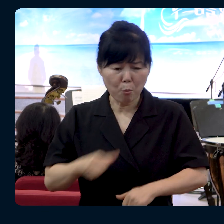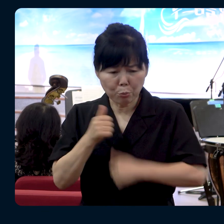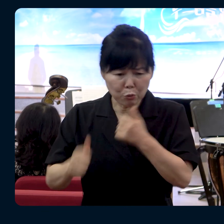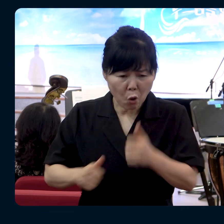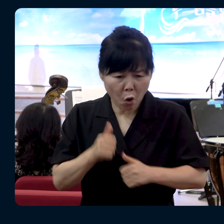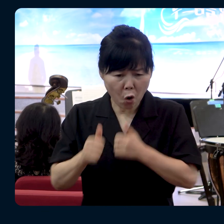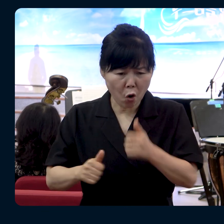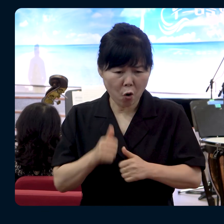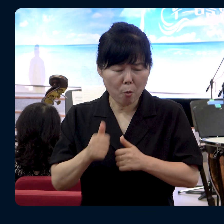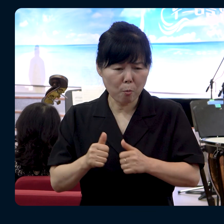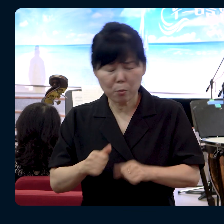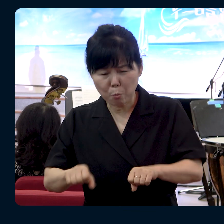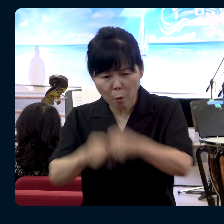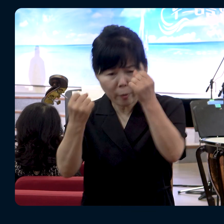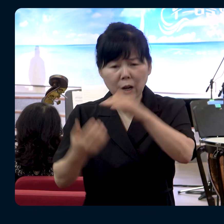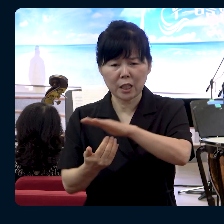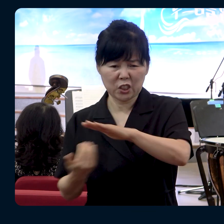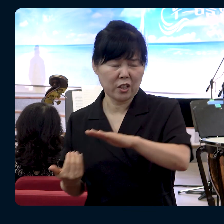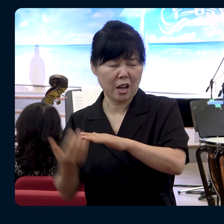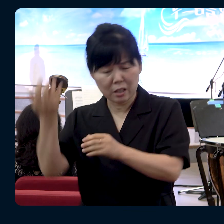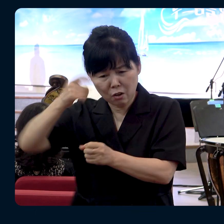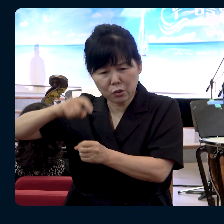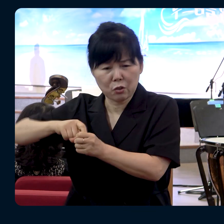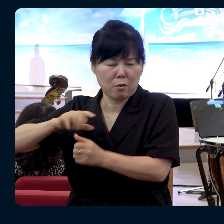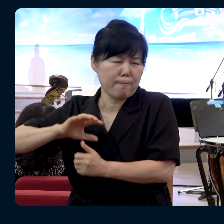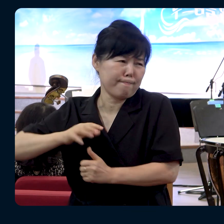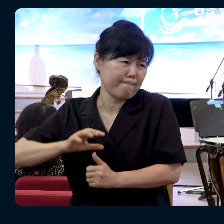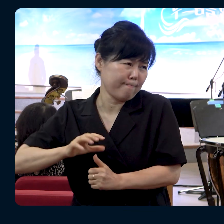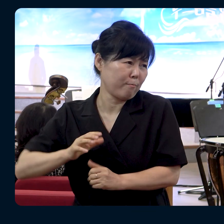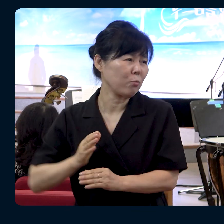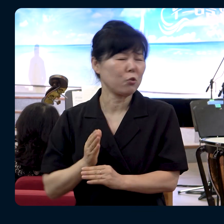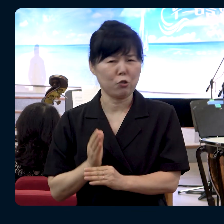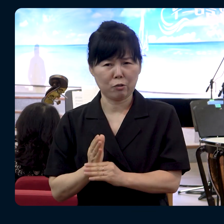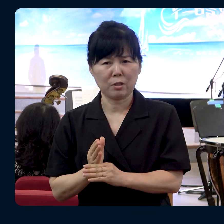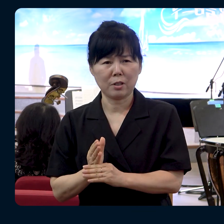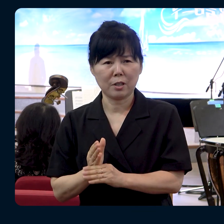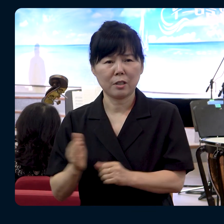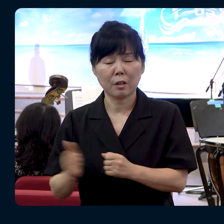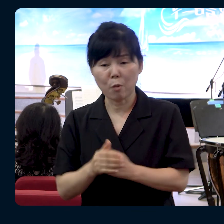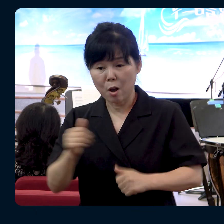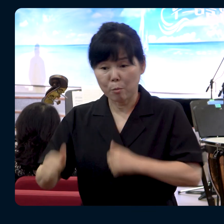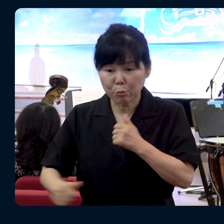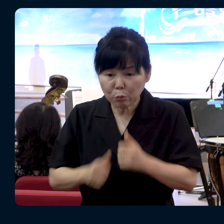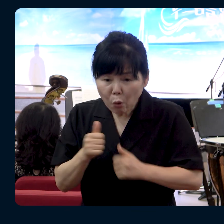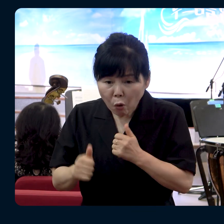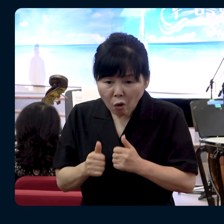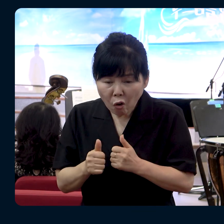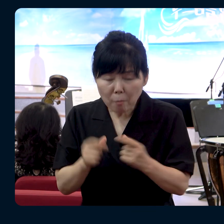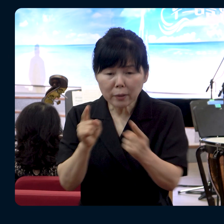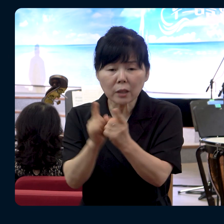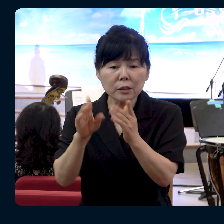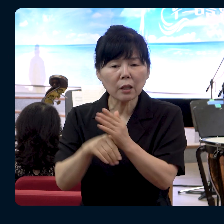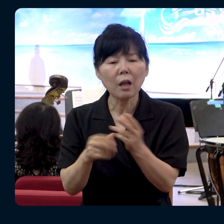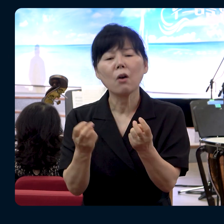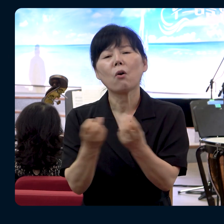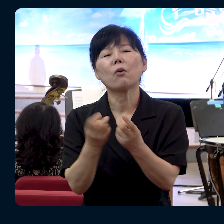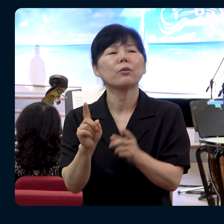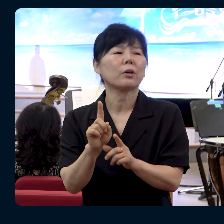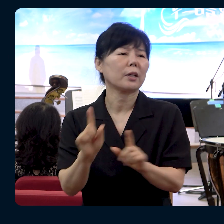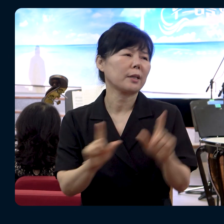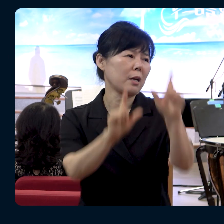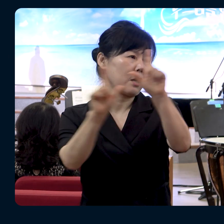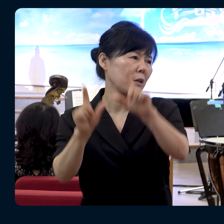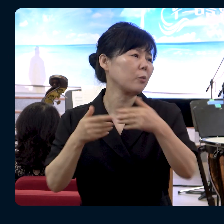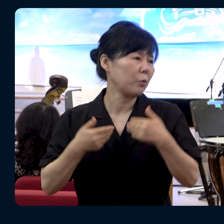것이죠. 영적인 또 메마름이 있는 것입니다. 이런 분노에 대해서 우리는 어떻게 반응하며 살아가야 될 것인가, 오늘 세 가지를 말씀드리려고